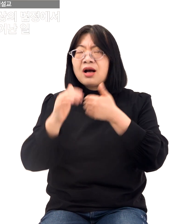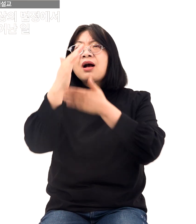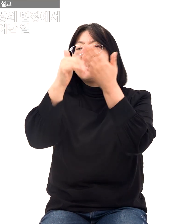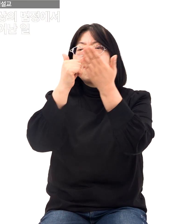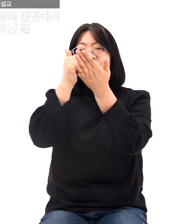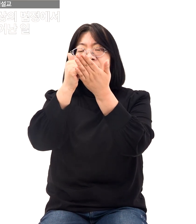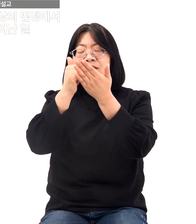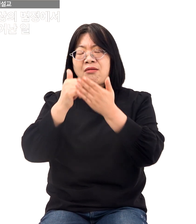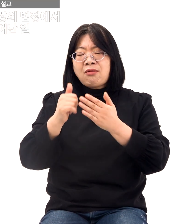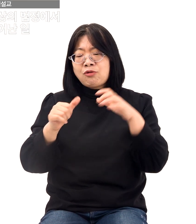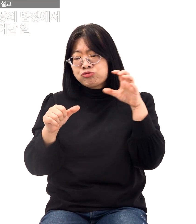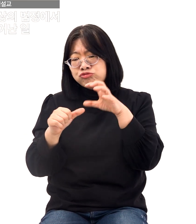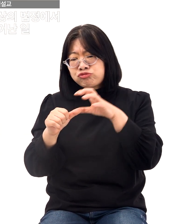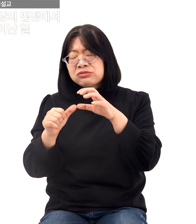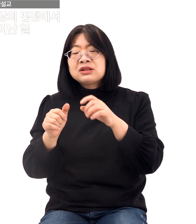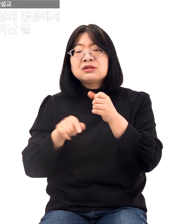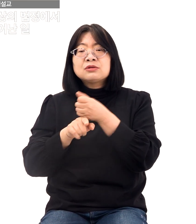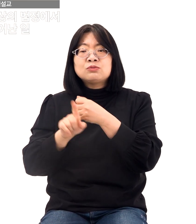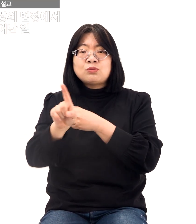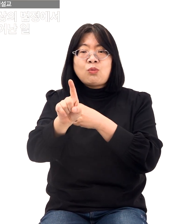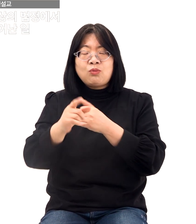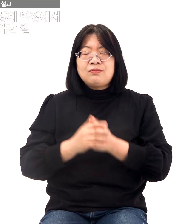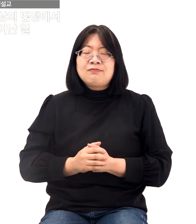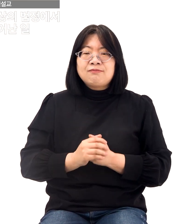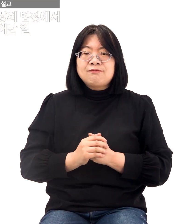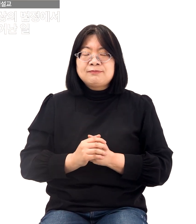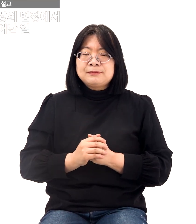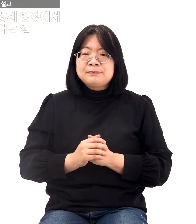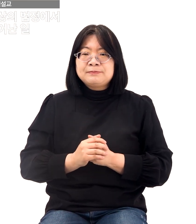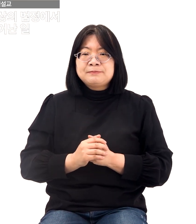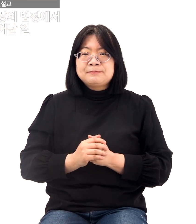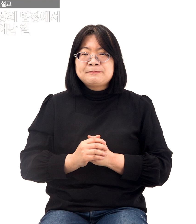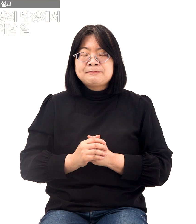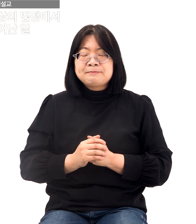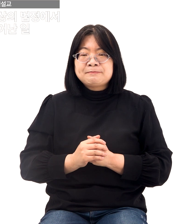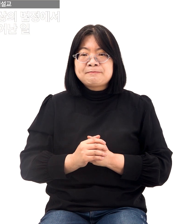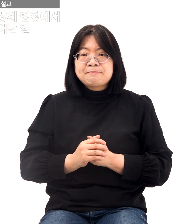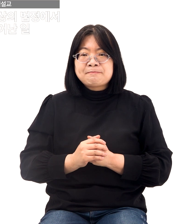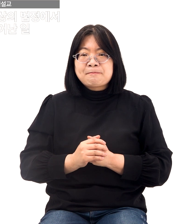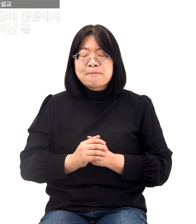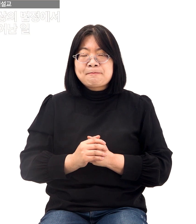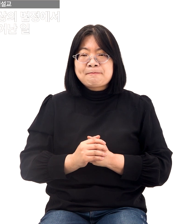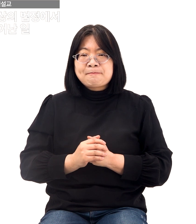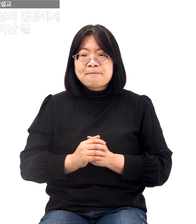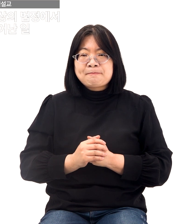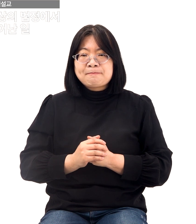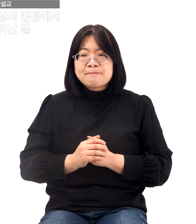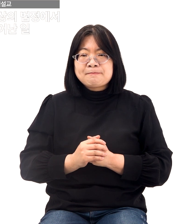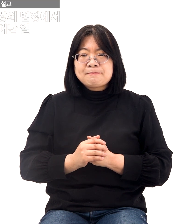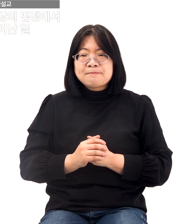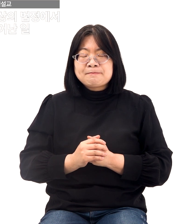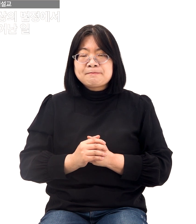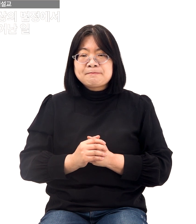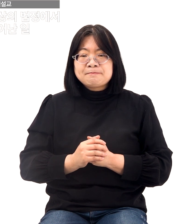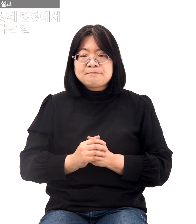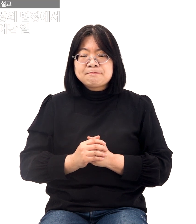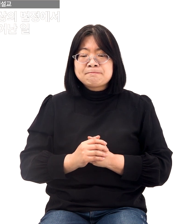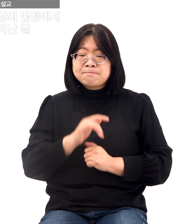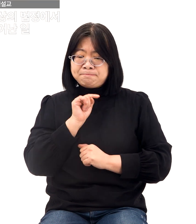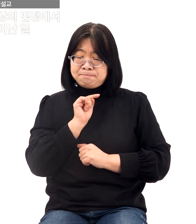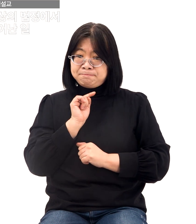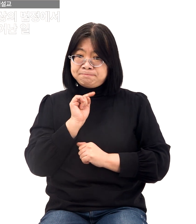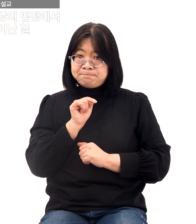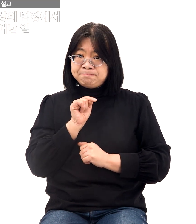그 왜 꾸짖느냐? 이유를 끄트머리에 이렇게 달았습니다.